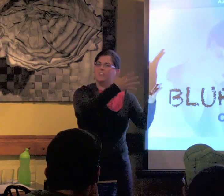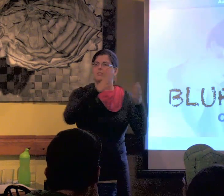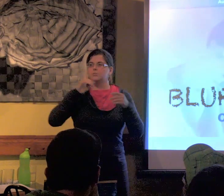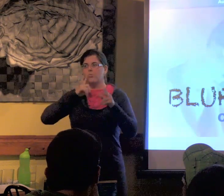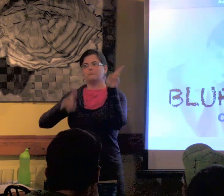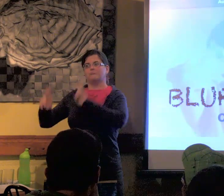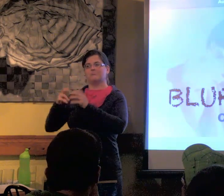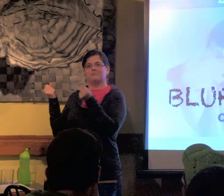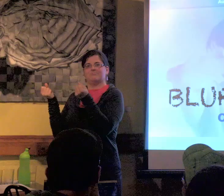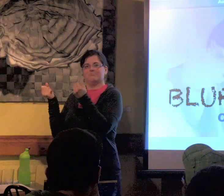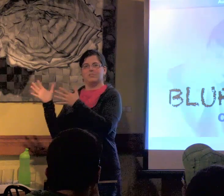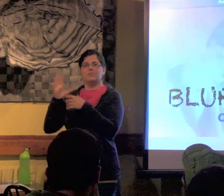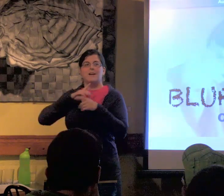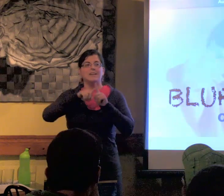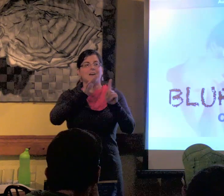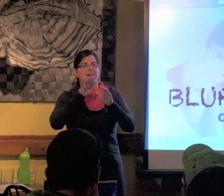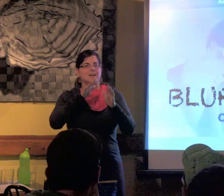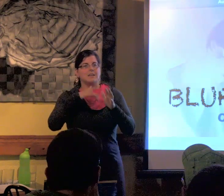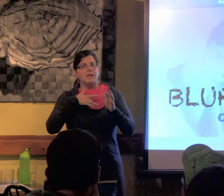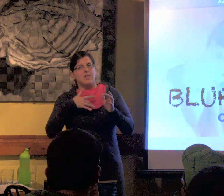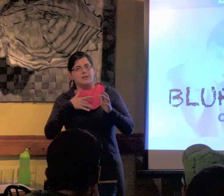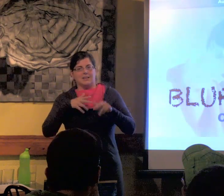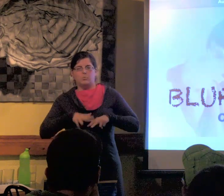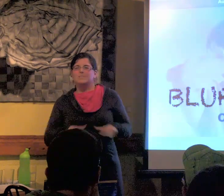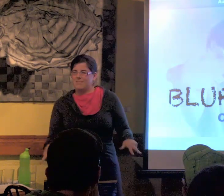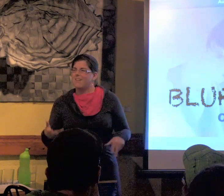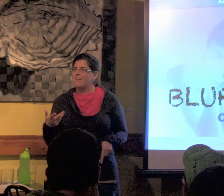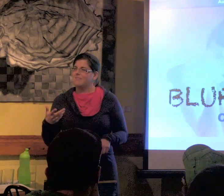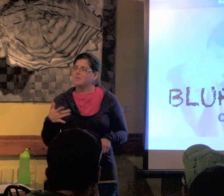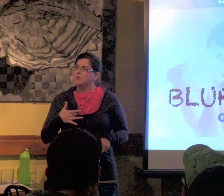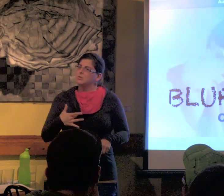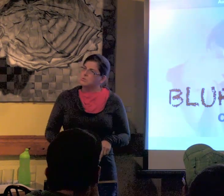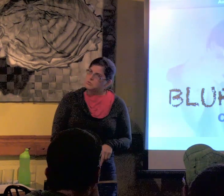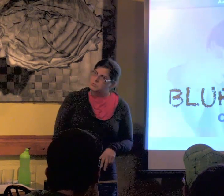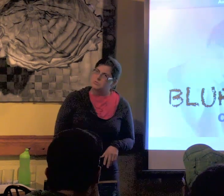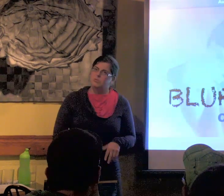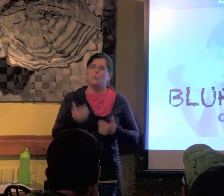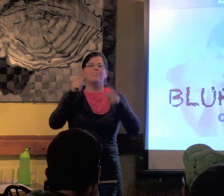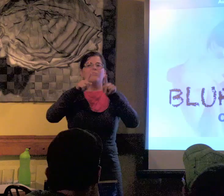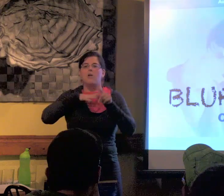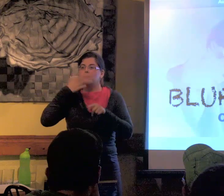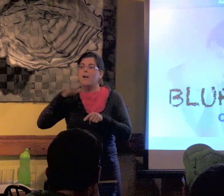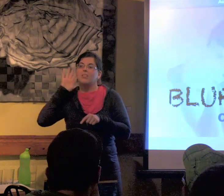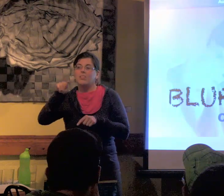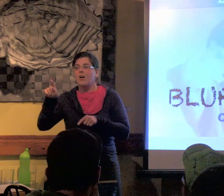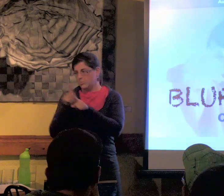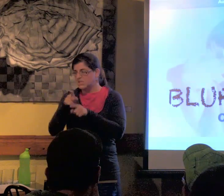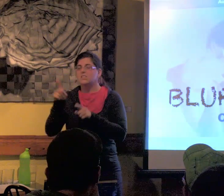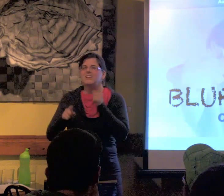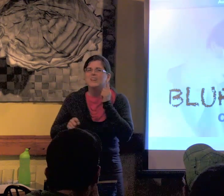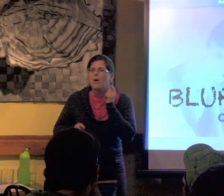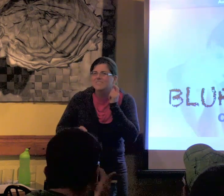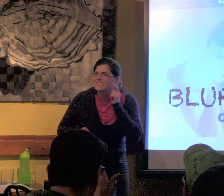ben, vous échangez vos réflexions entre vous et nous, les personnes sourdes, on les échange entre nous, mais à la longue, là, toujours faire un effort, essayer de s'adapter.